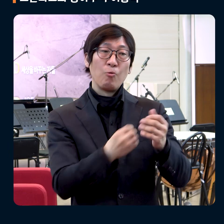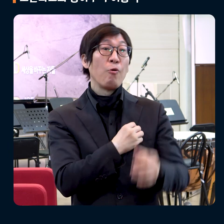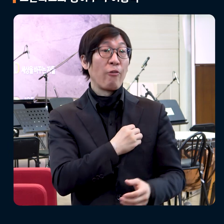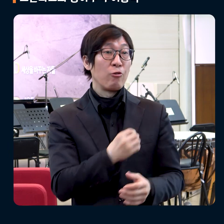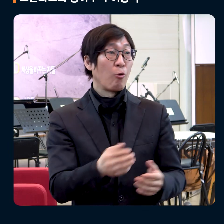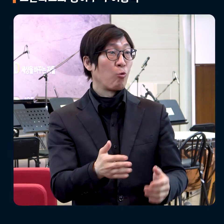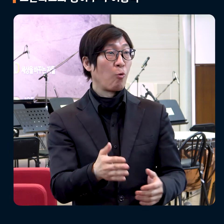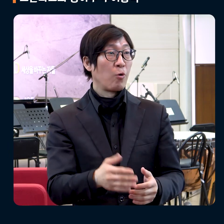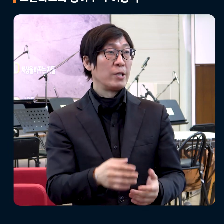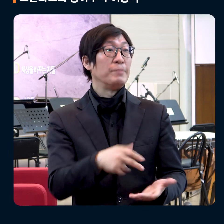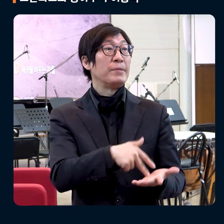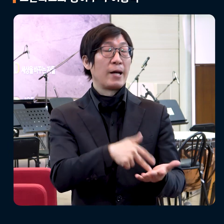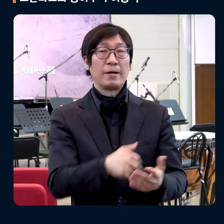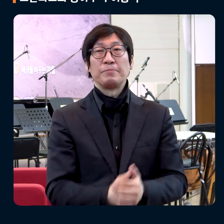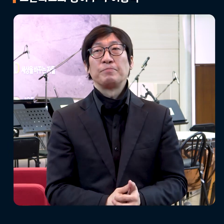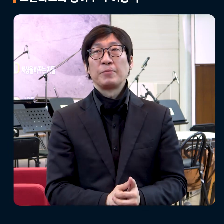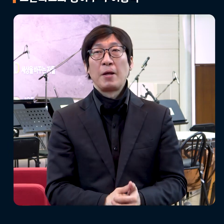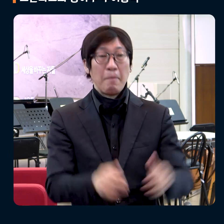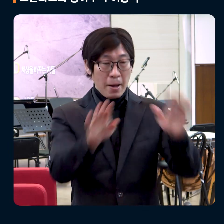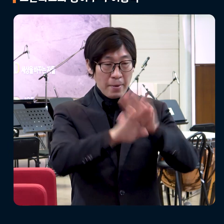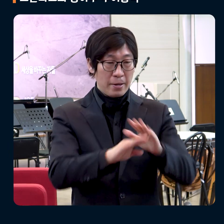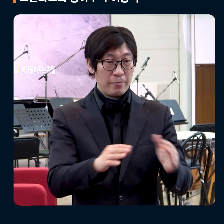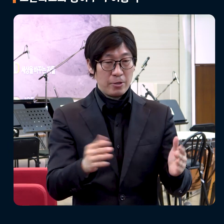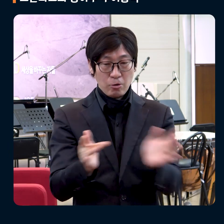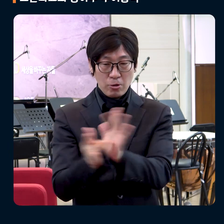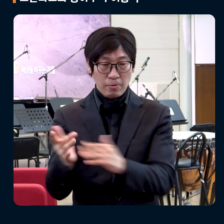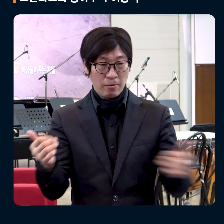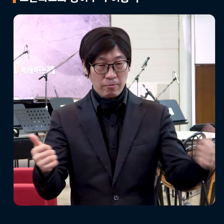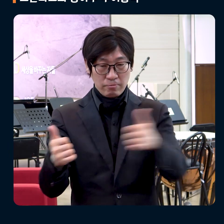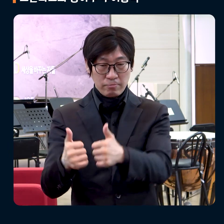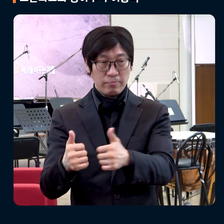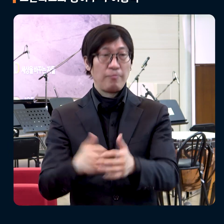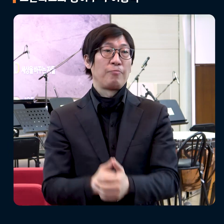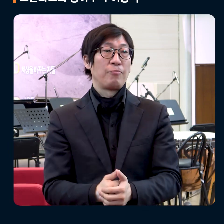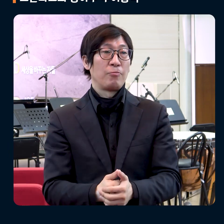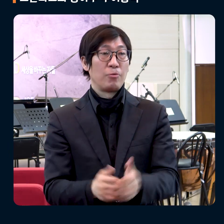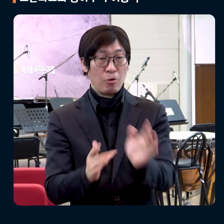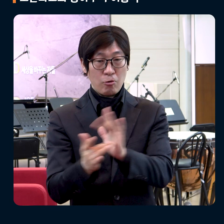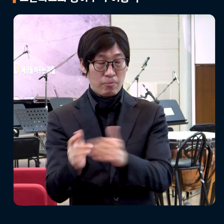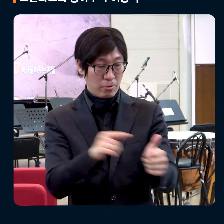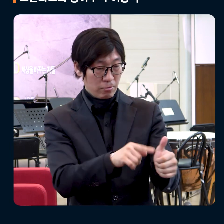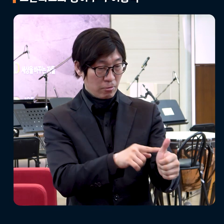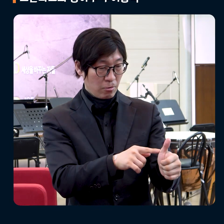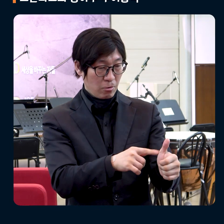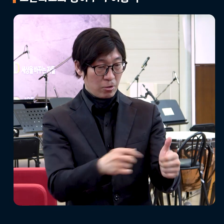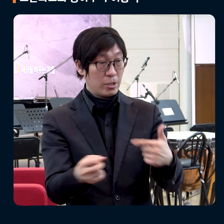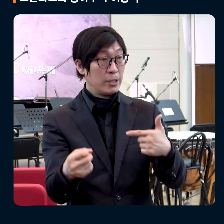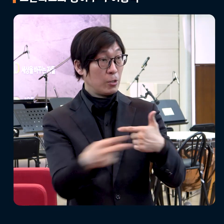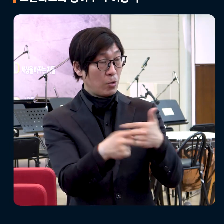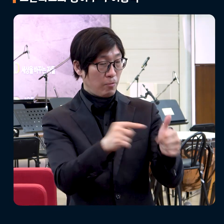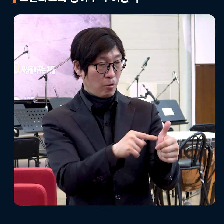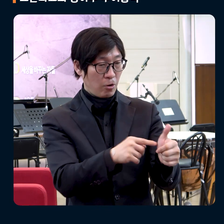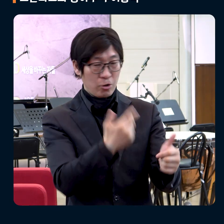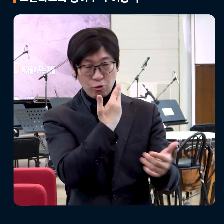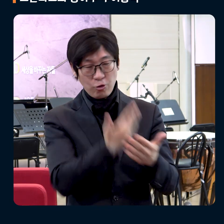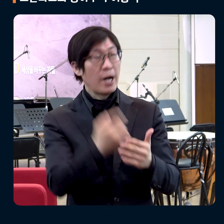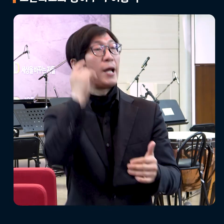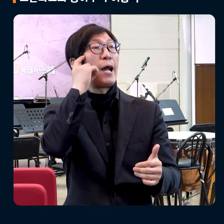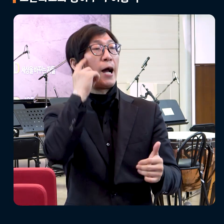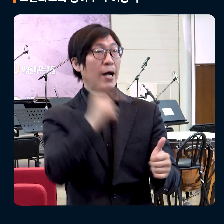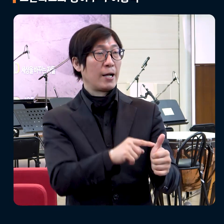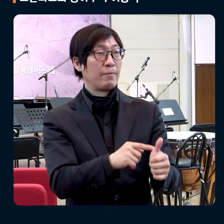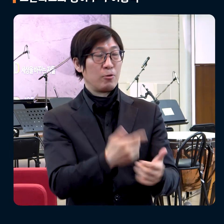밤에 예수님을 찾아와서 예수님을 만나기 원합니다. 예수님께서 그를 너무 귀하게 생각하셨기 때문에 중요한 주제에